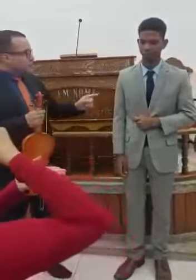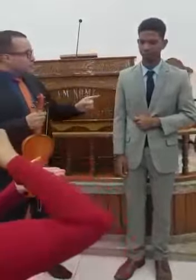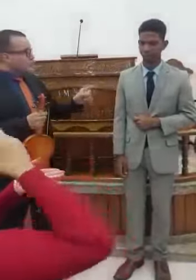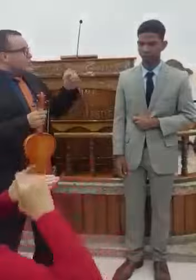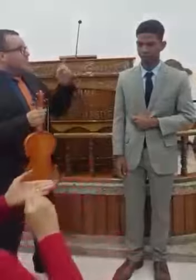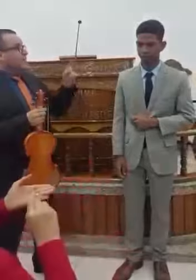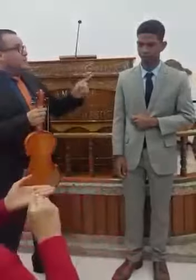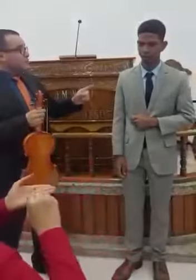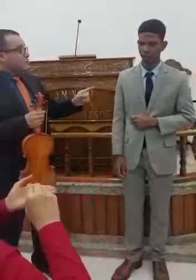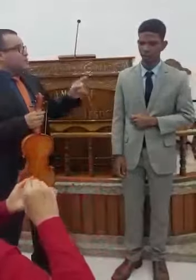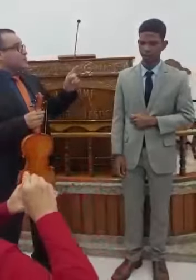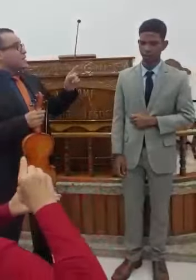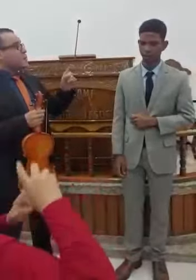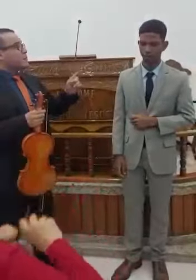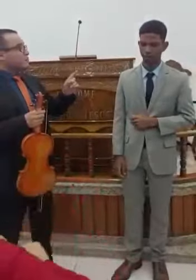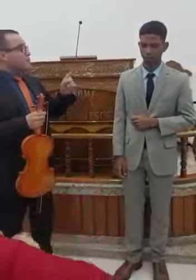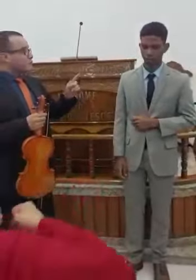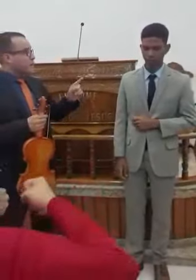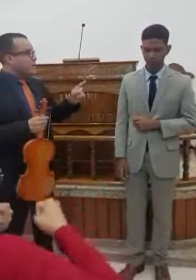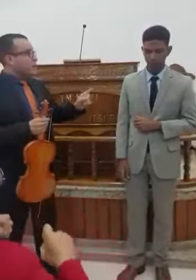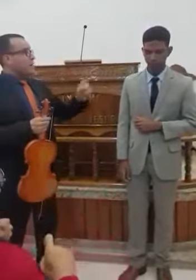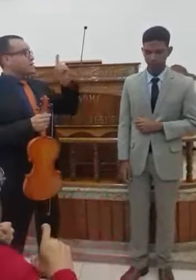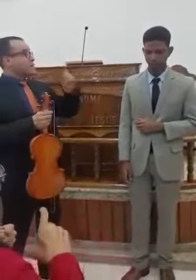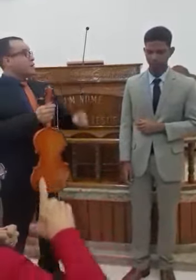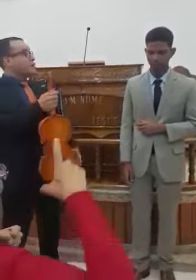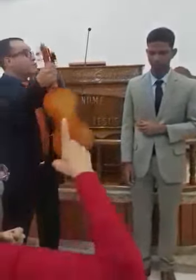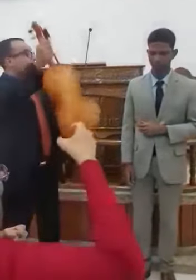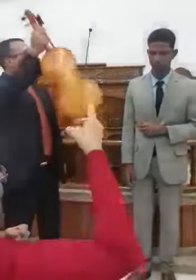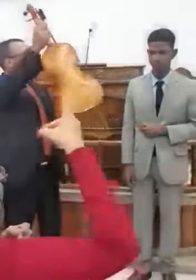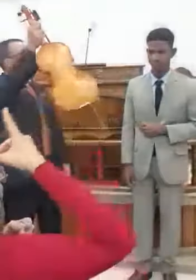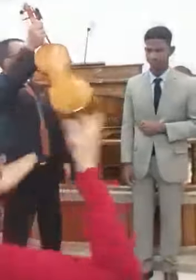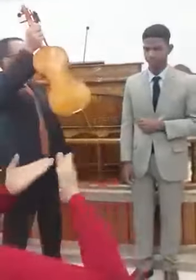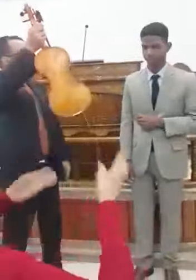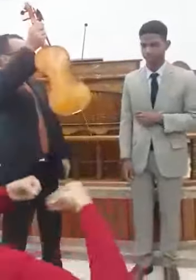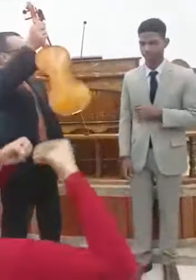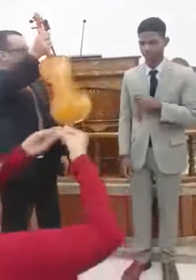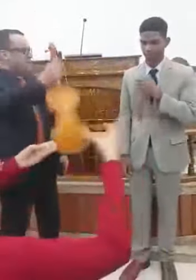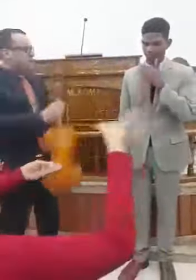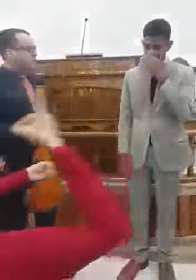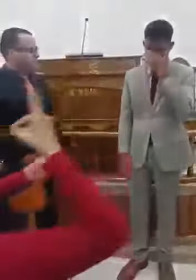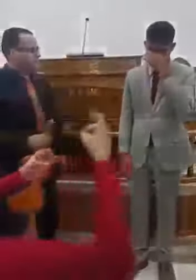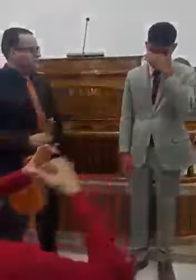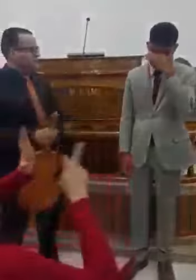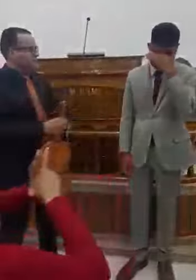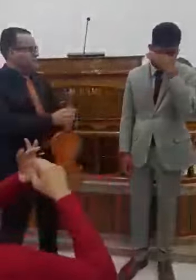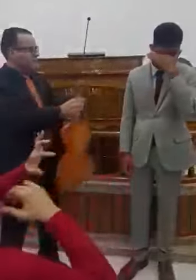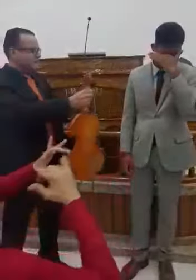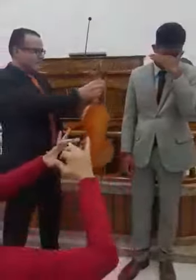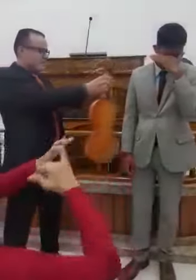esforço esse dom será aperfeiçoado. Receba hoje o dom da música. Amém. Glória a Deus.